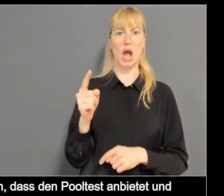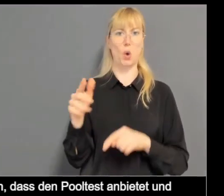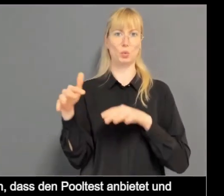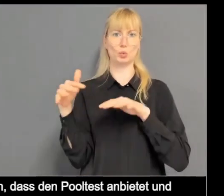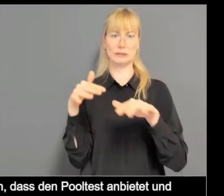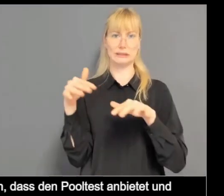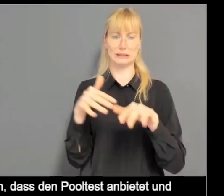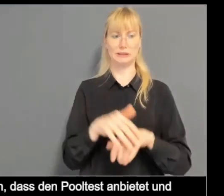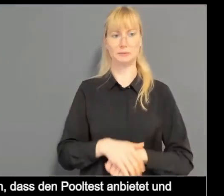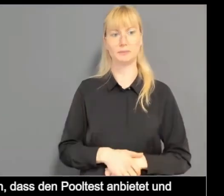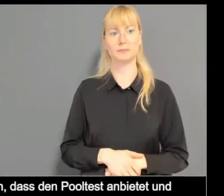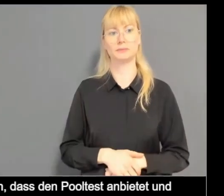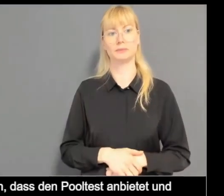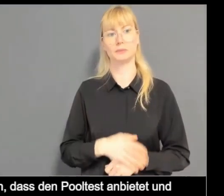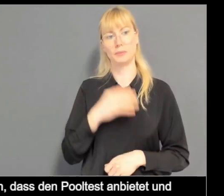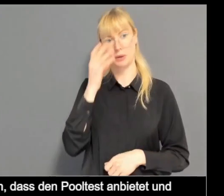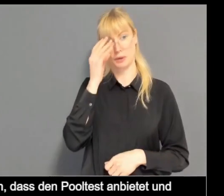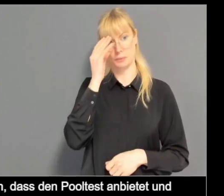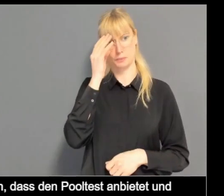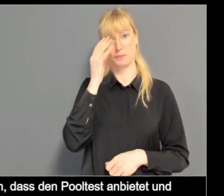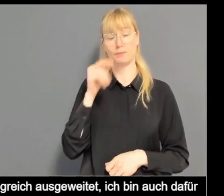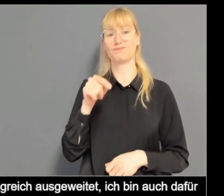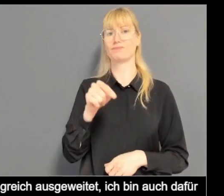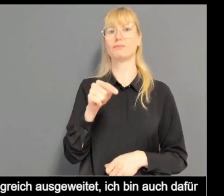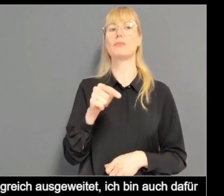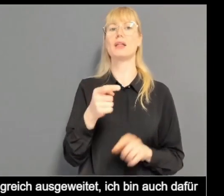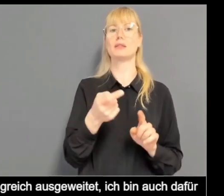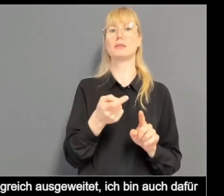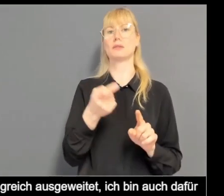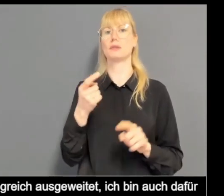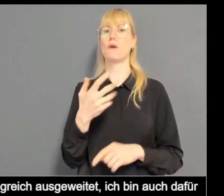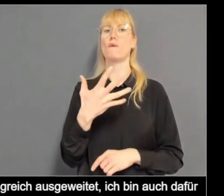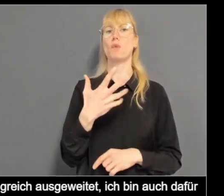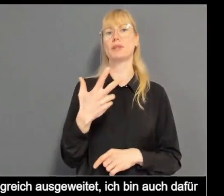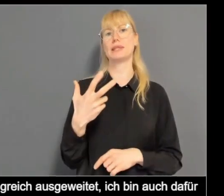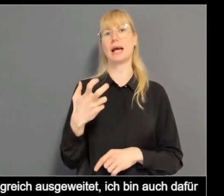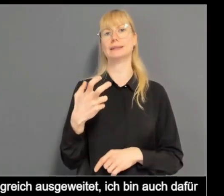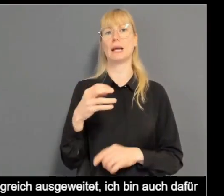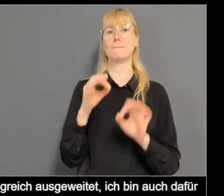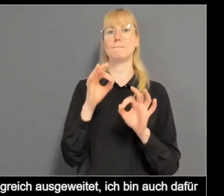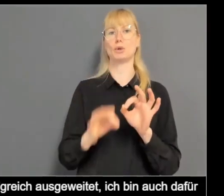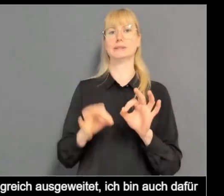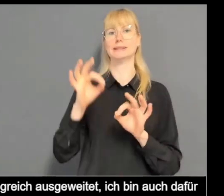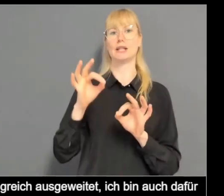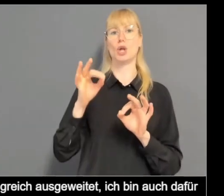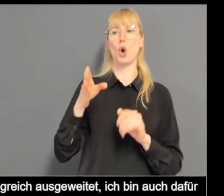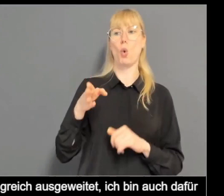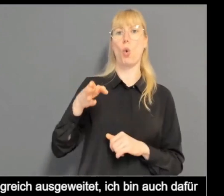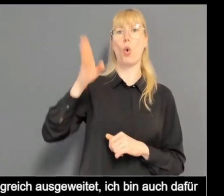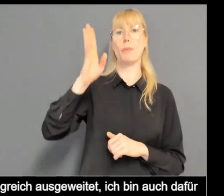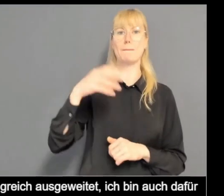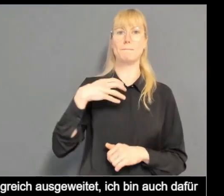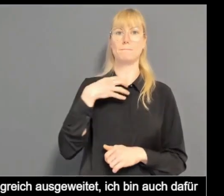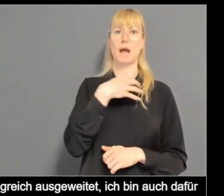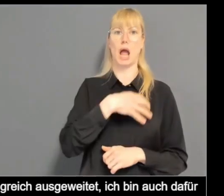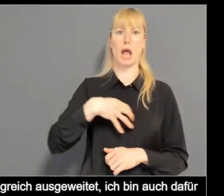Berechnung, Regierungsbezirke kämen von ungefähr 35% von diesen Flüchtlingen auf den Regierungsbezirk